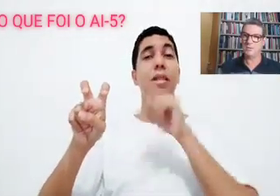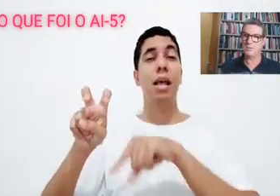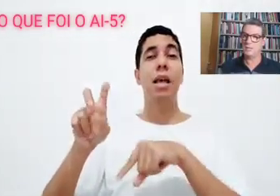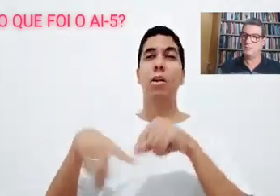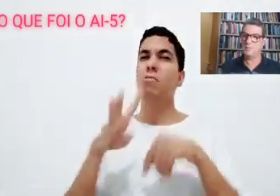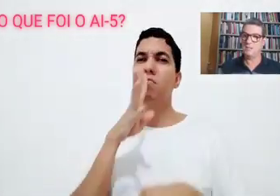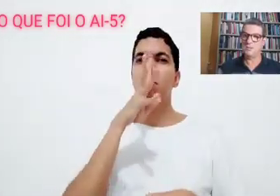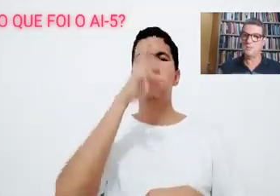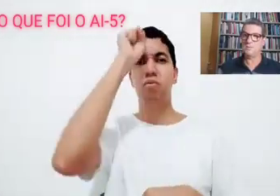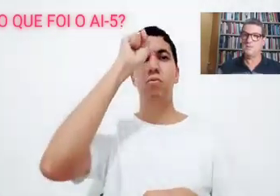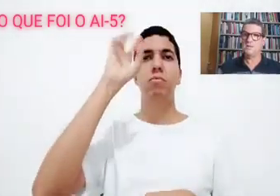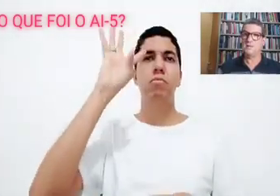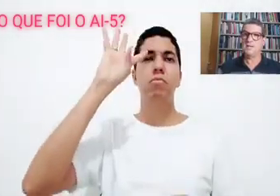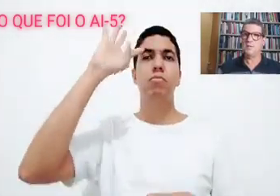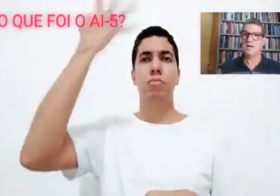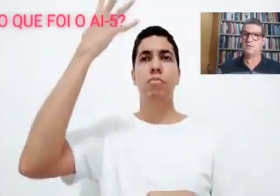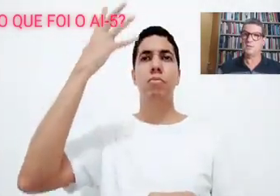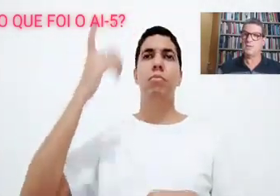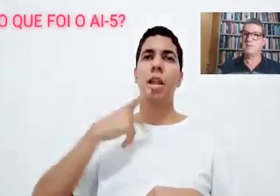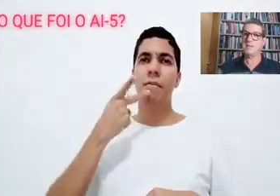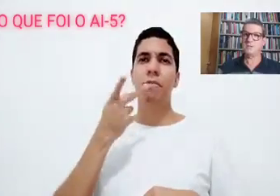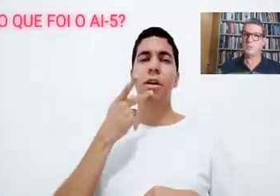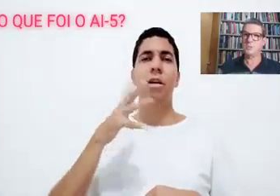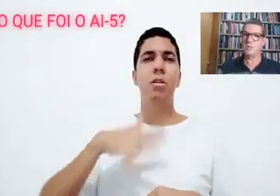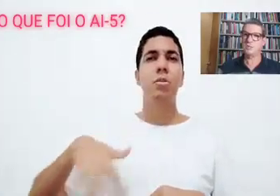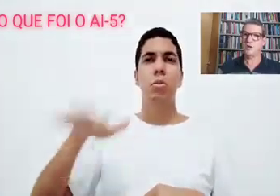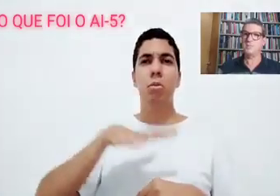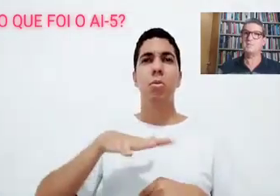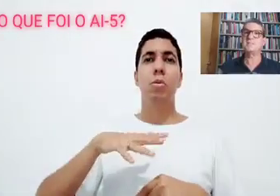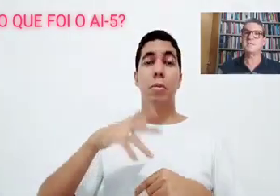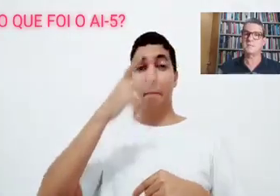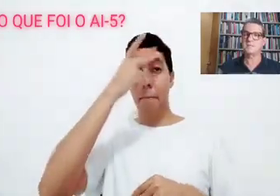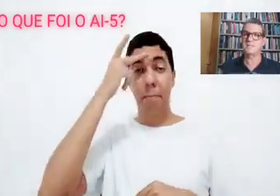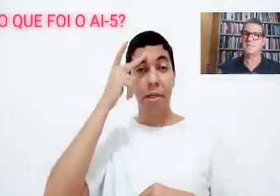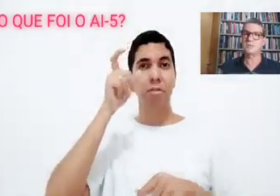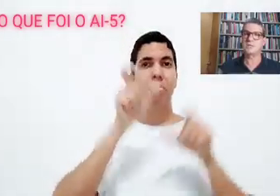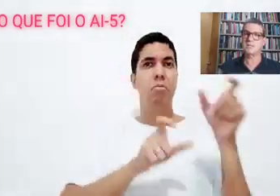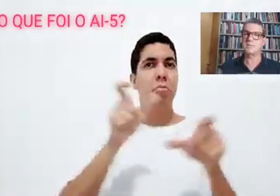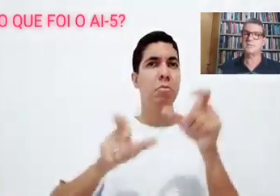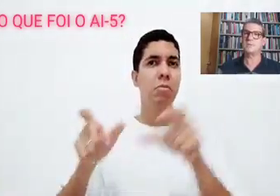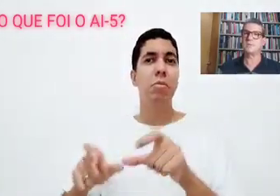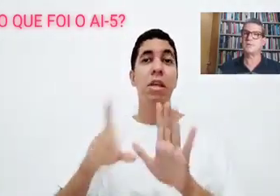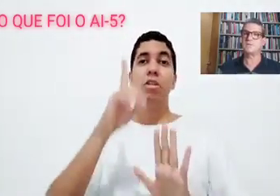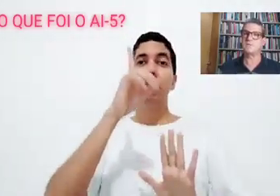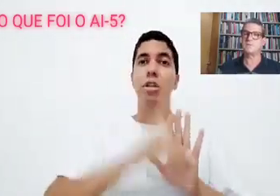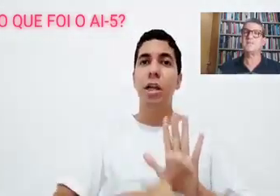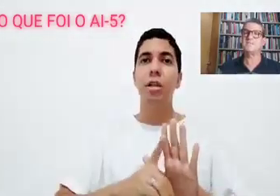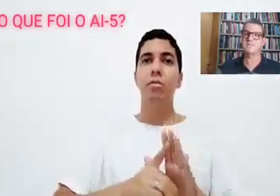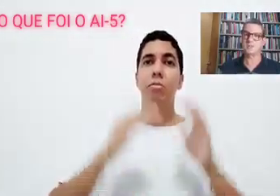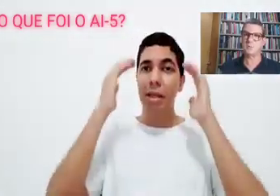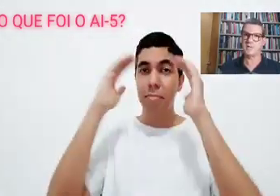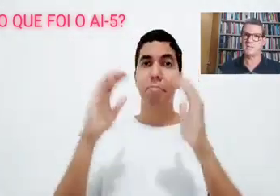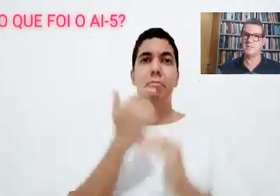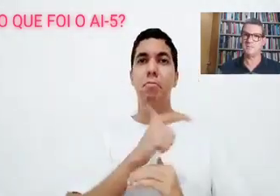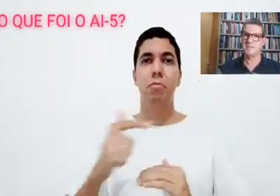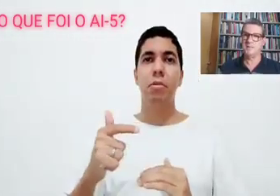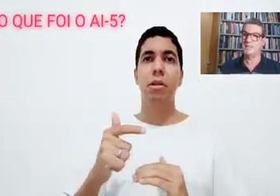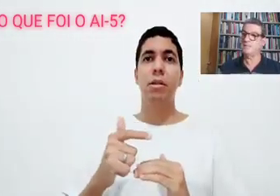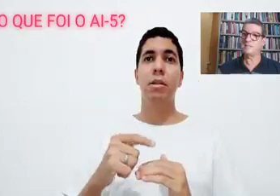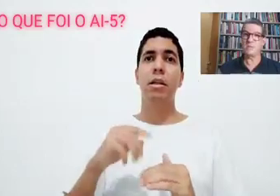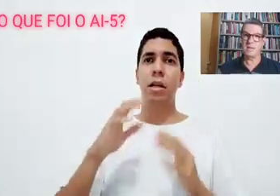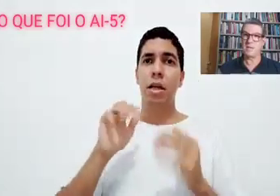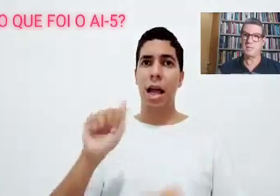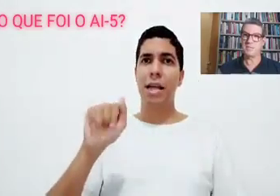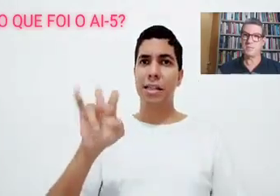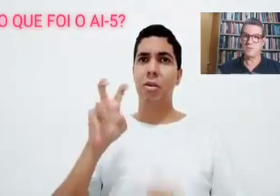foi um ato de arbítrio, um ato que banalizou as formas discricionárias como a ditadura vinha existindo no Brasil,